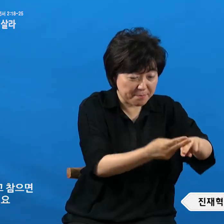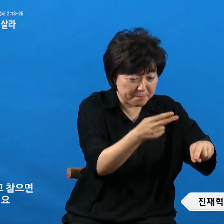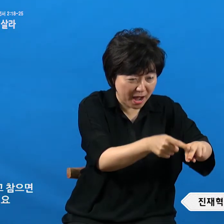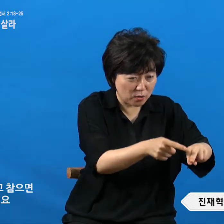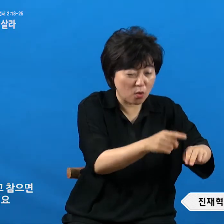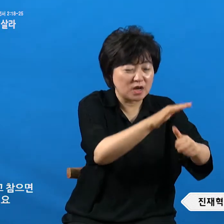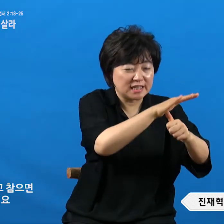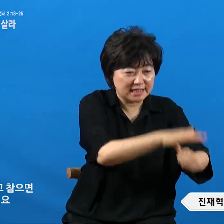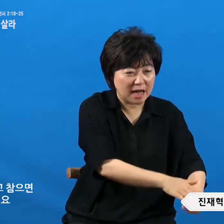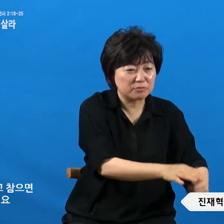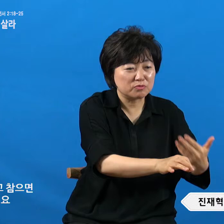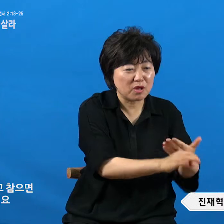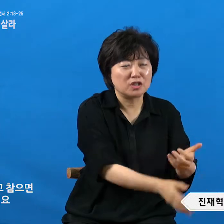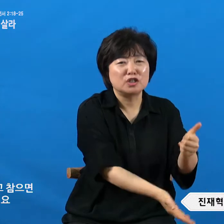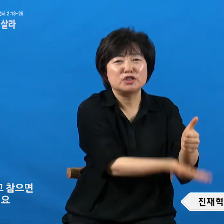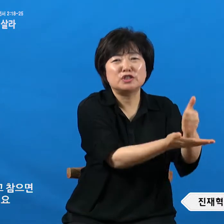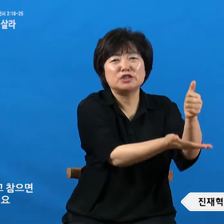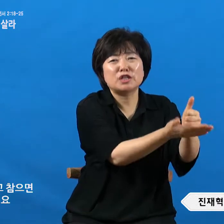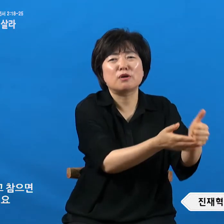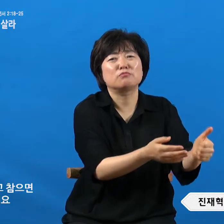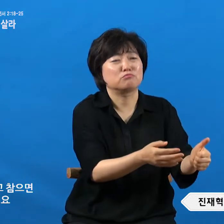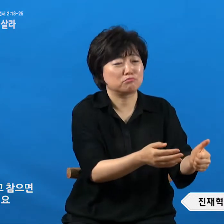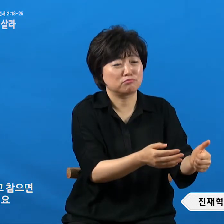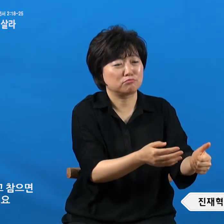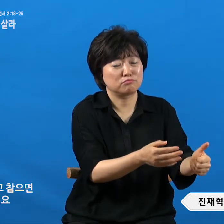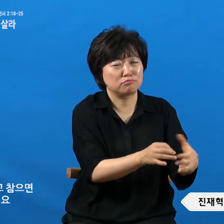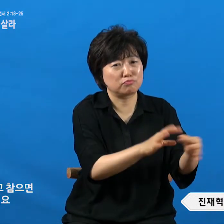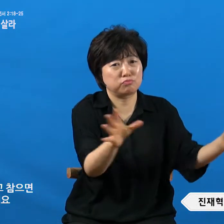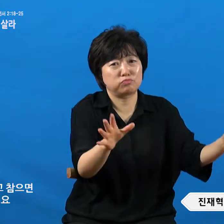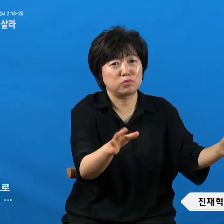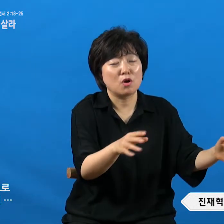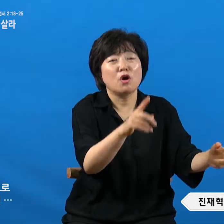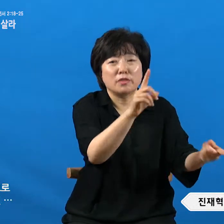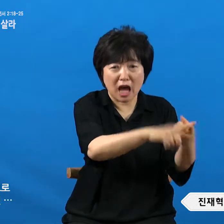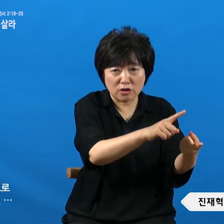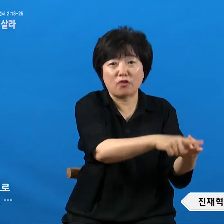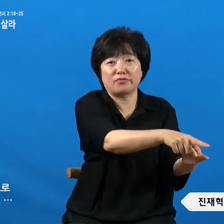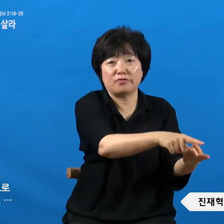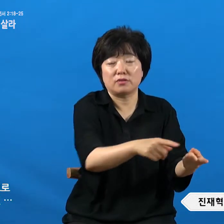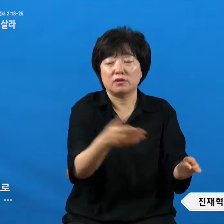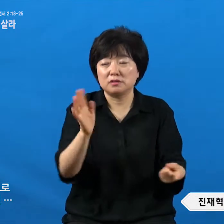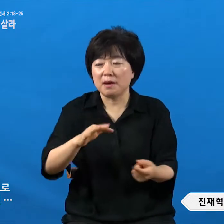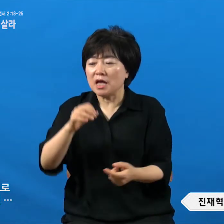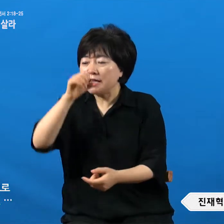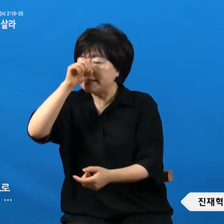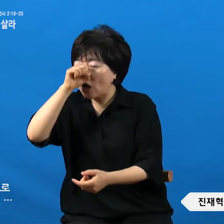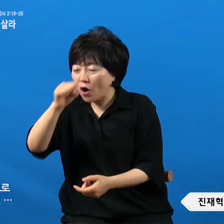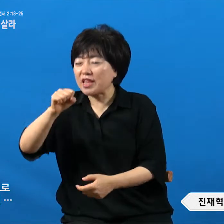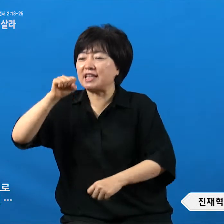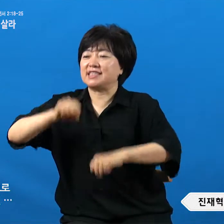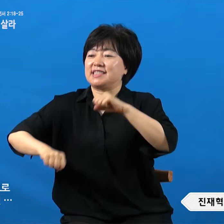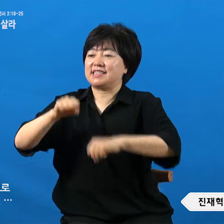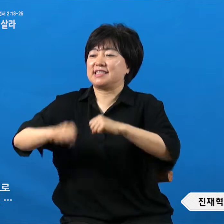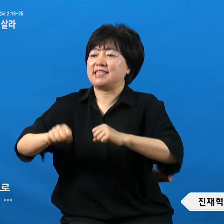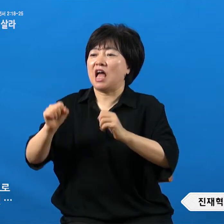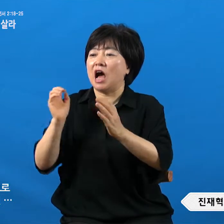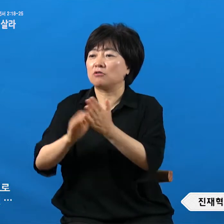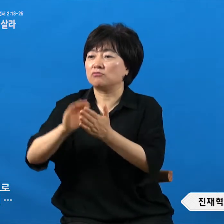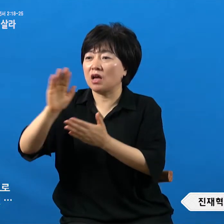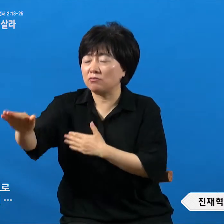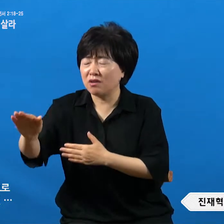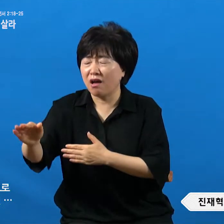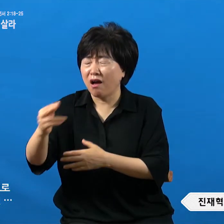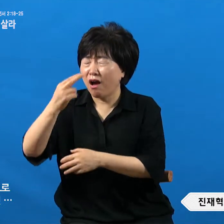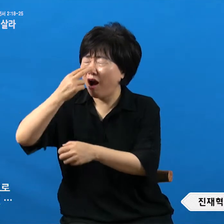참으면 무슨 칭찬이 있으리요. 그러나 선을 행함으로 고난을 받고 참으면, 죄가 있어서